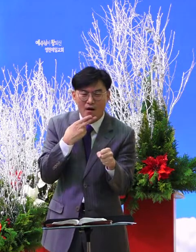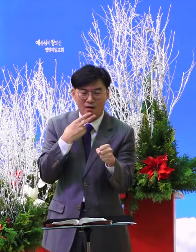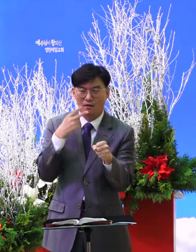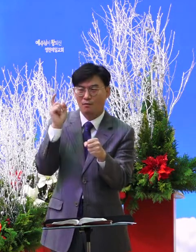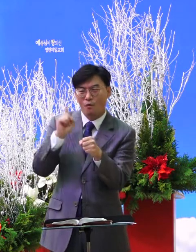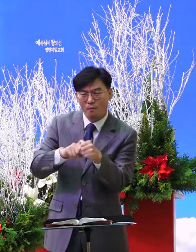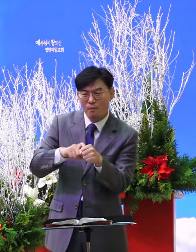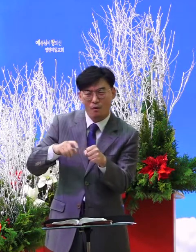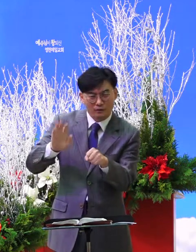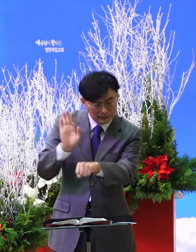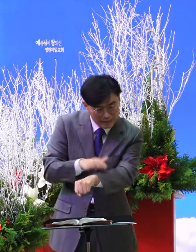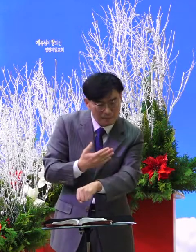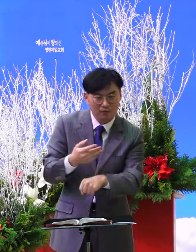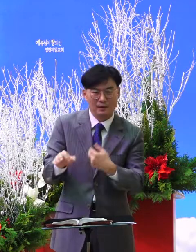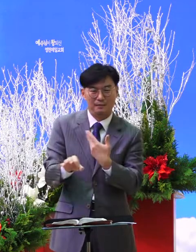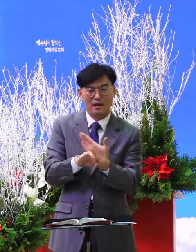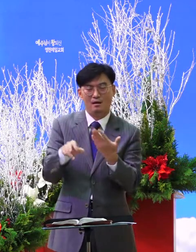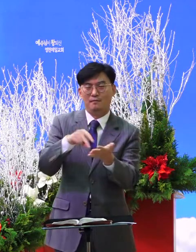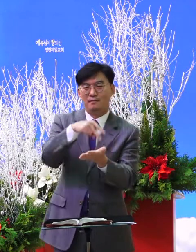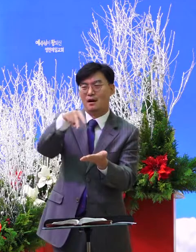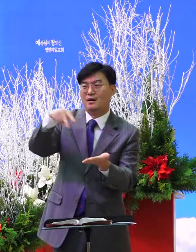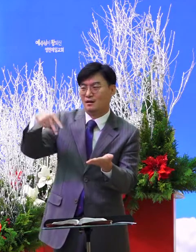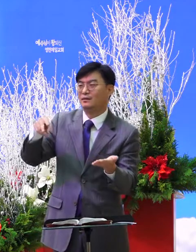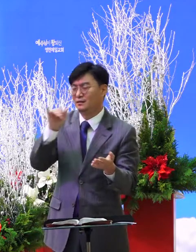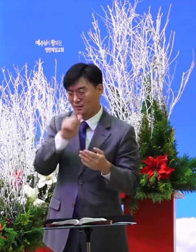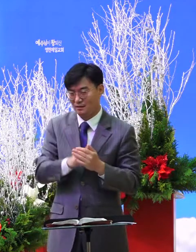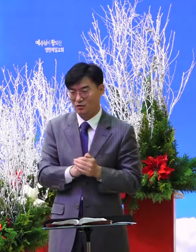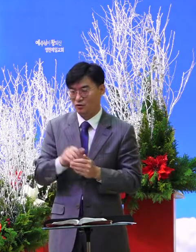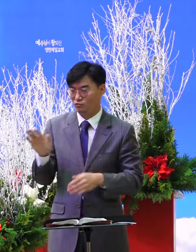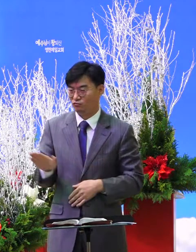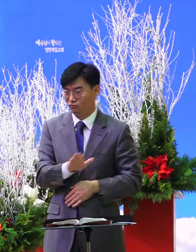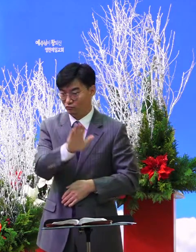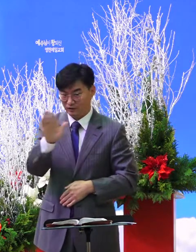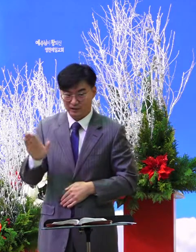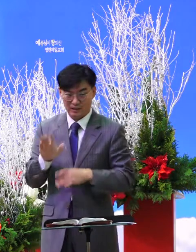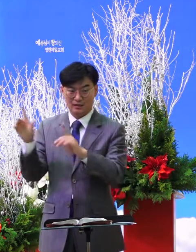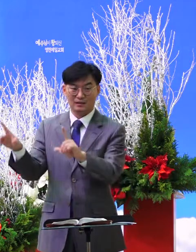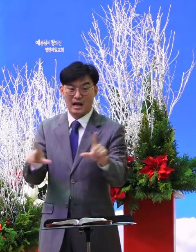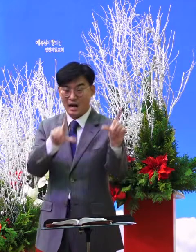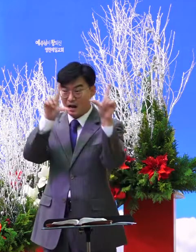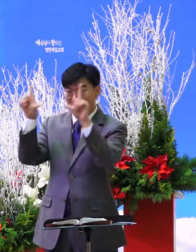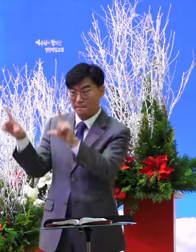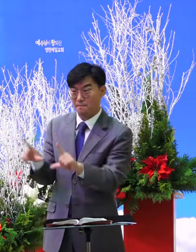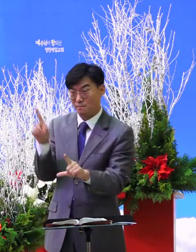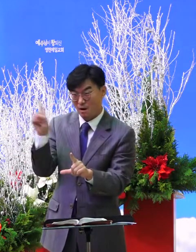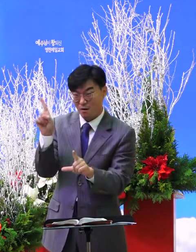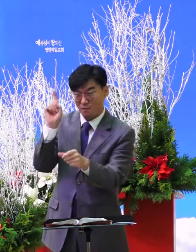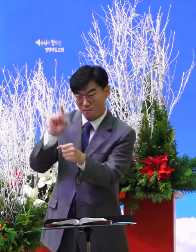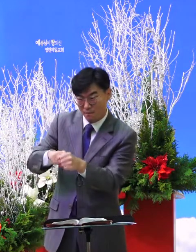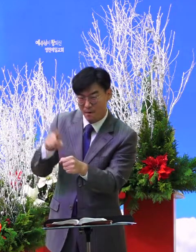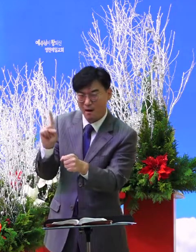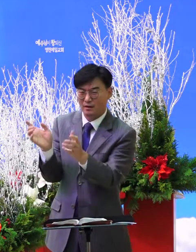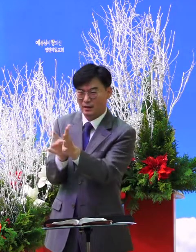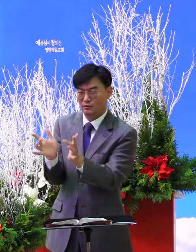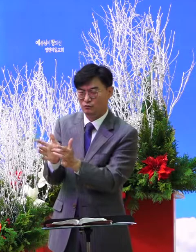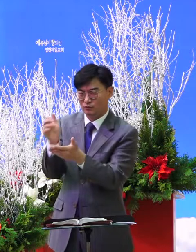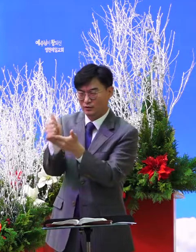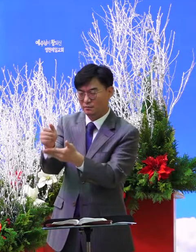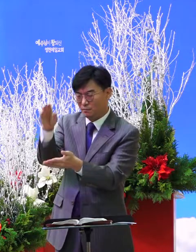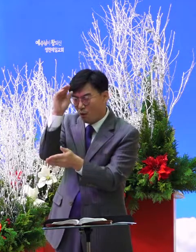헛수고이듯 우리 삶의 목적이 예수님을 닮아가는 것이 아니라 인간의 욕망을 채워주는